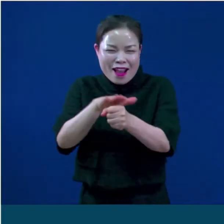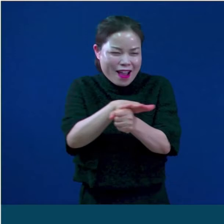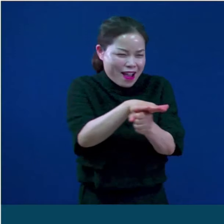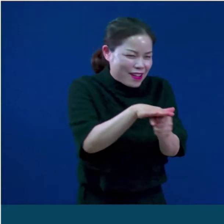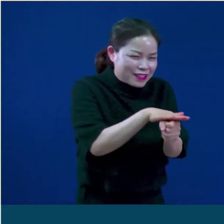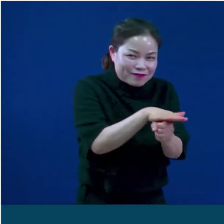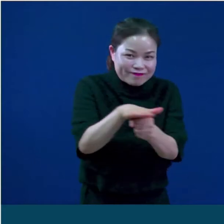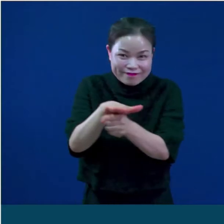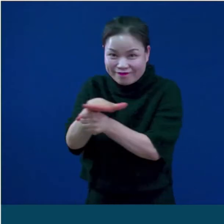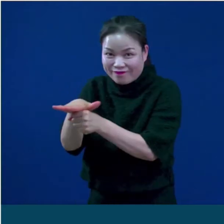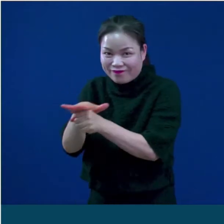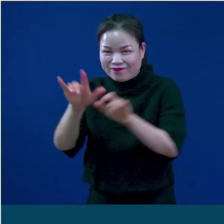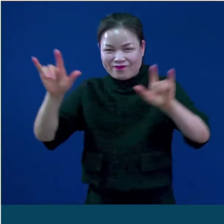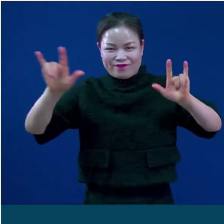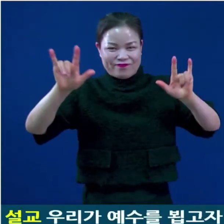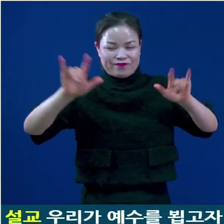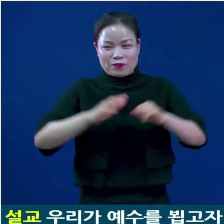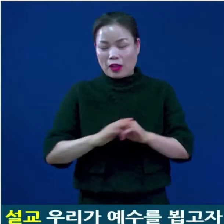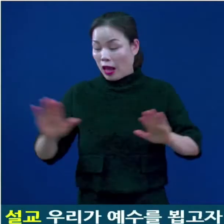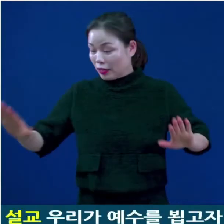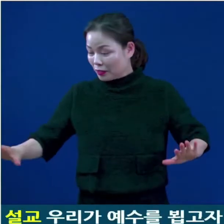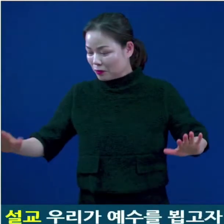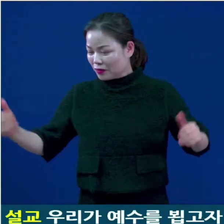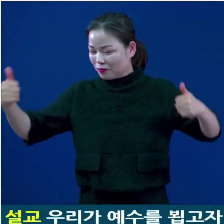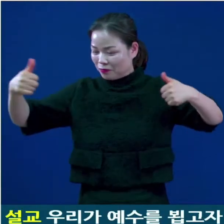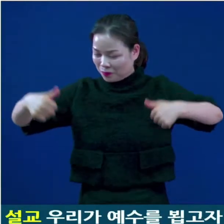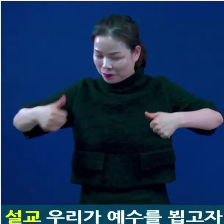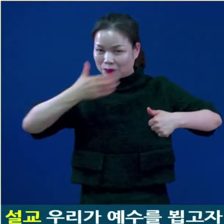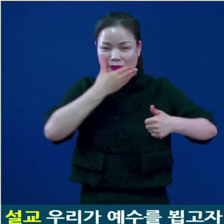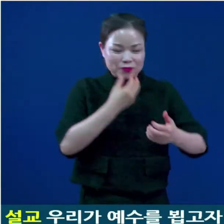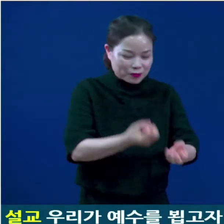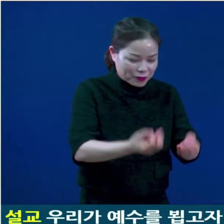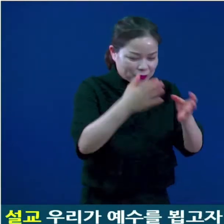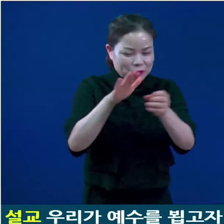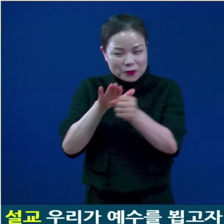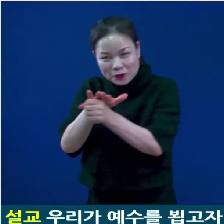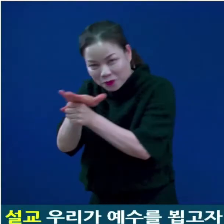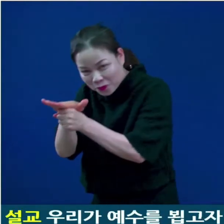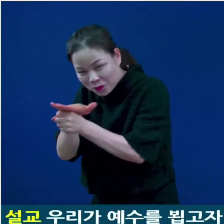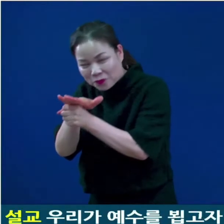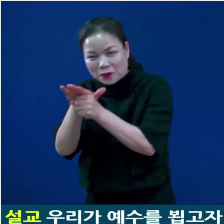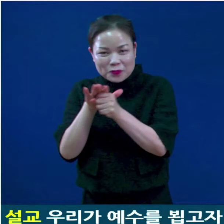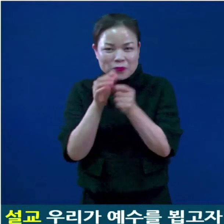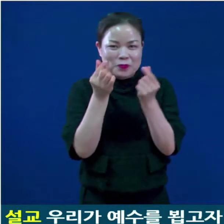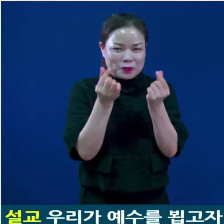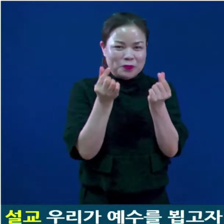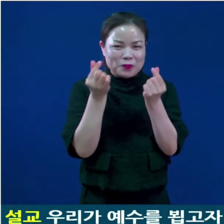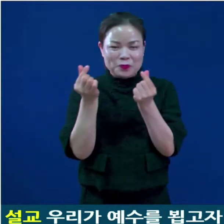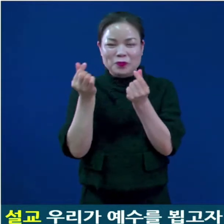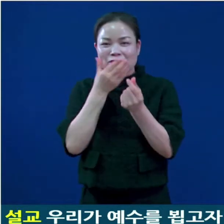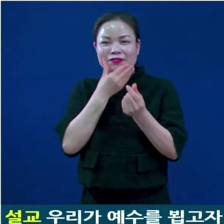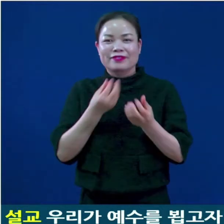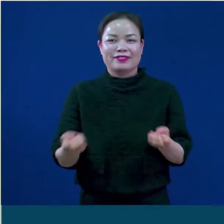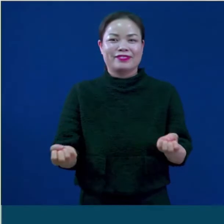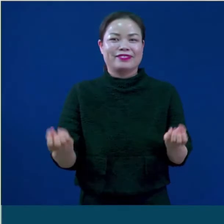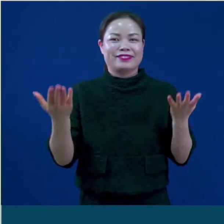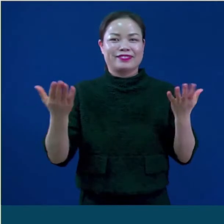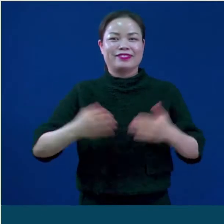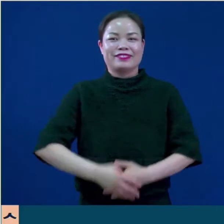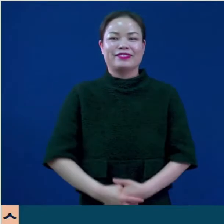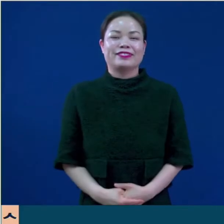사랑합니다. 저 옆에 분 사랑으로 축복해 주시기 바랍니다. 사랑합니다. 축복합니다.